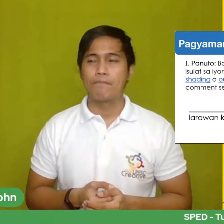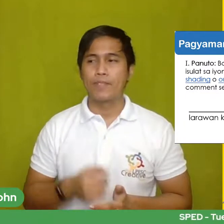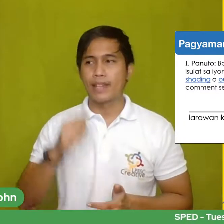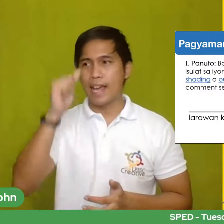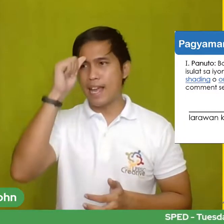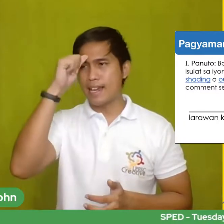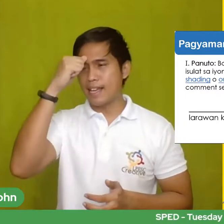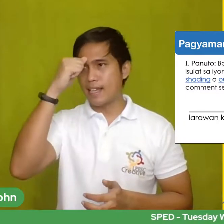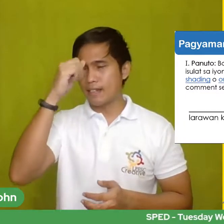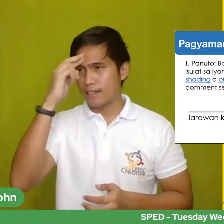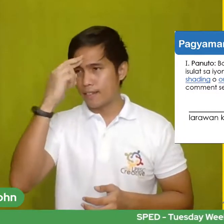Tandaan ha,